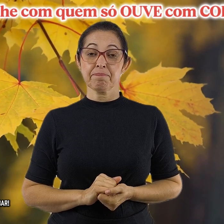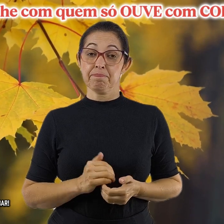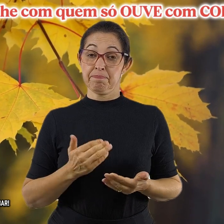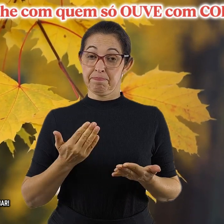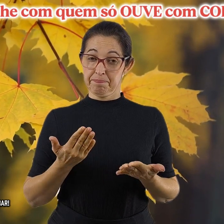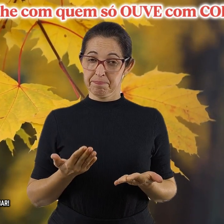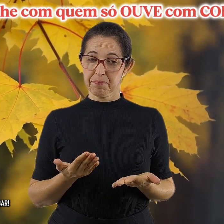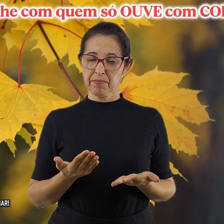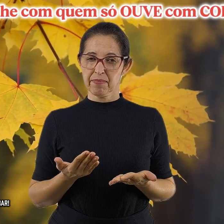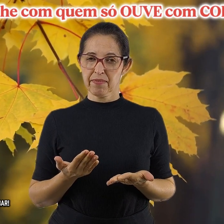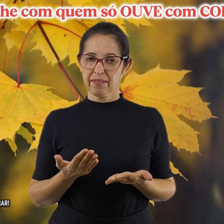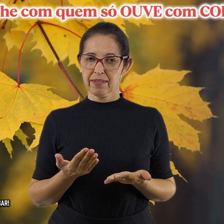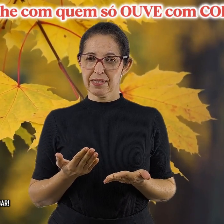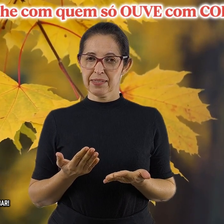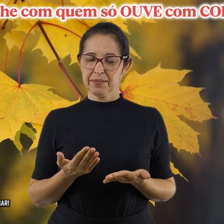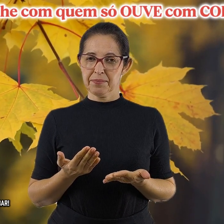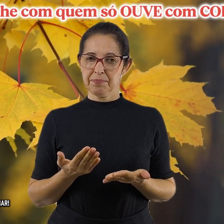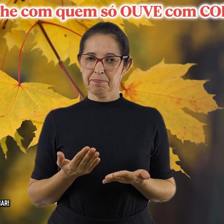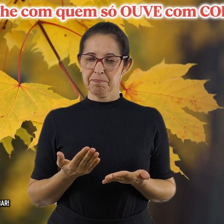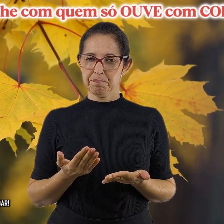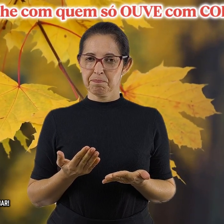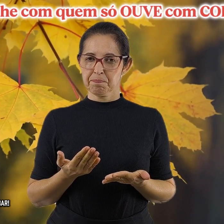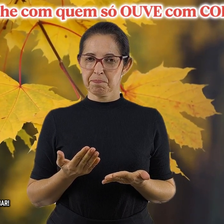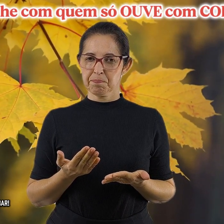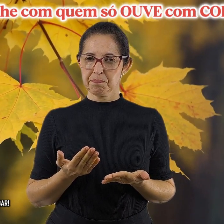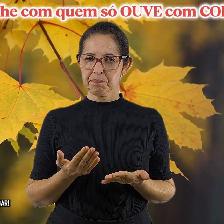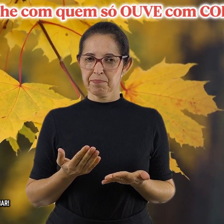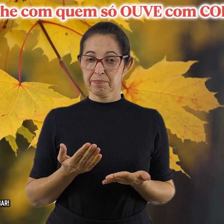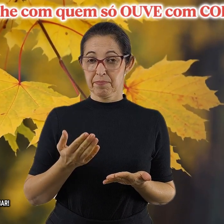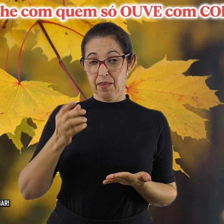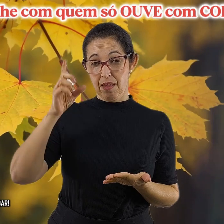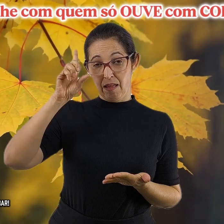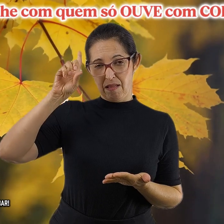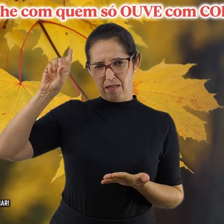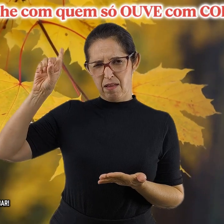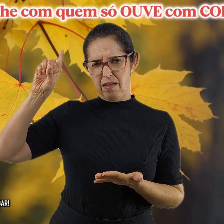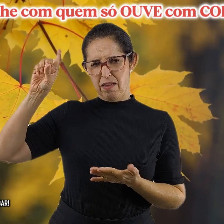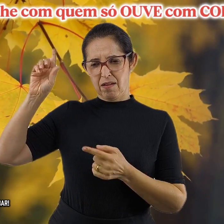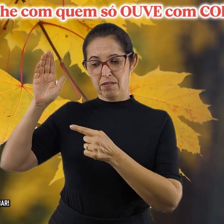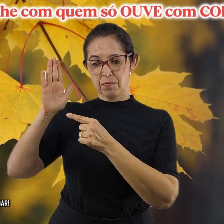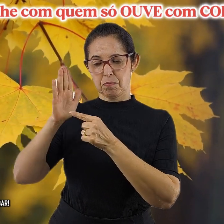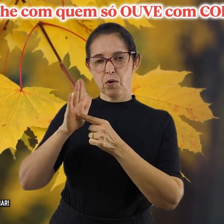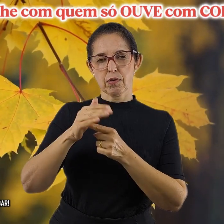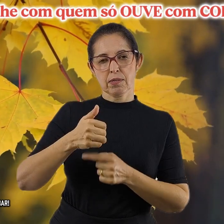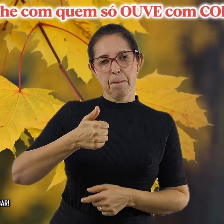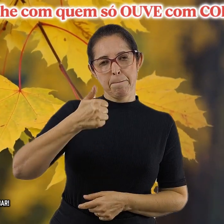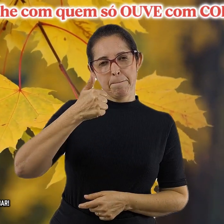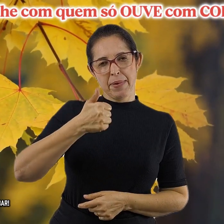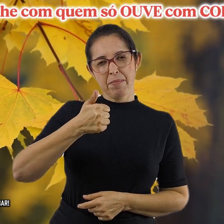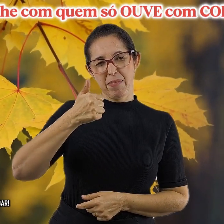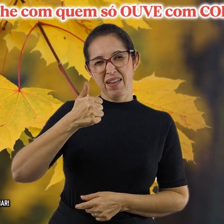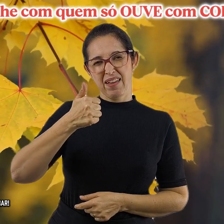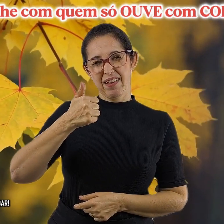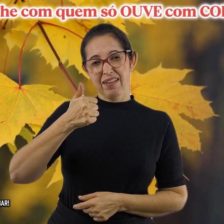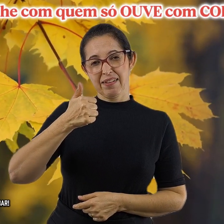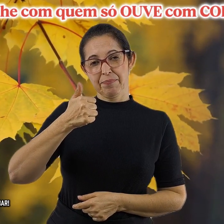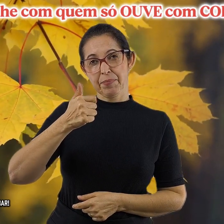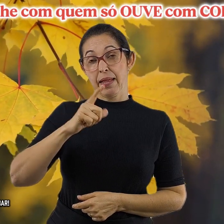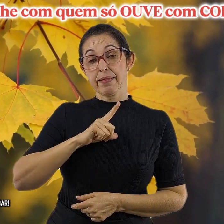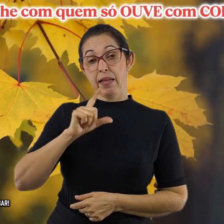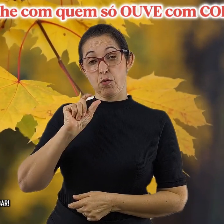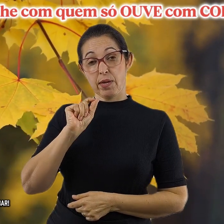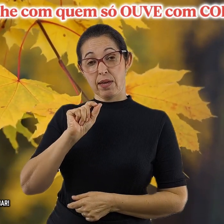O Senhor está se dirigindo nessa primeira das 7 cartas